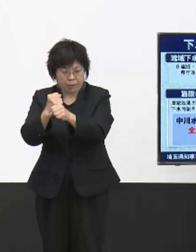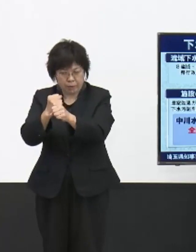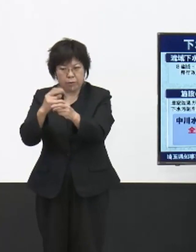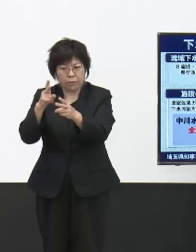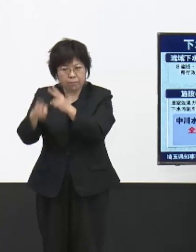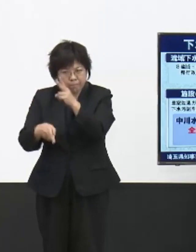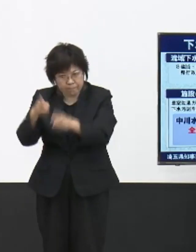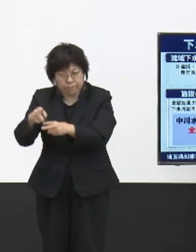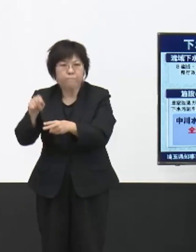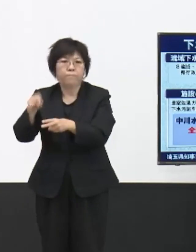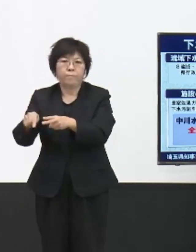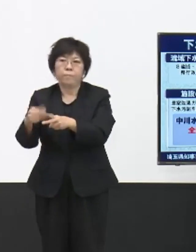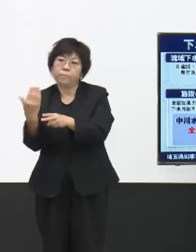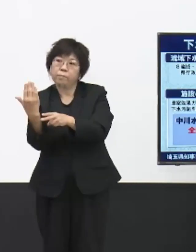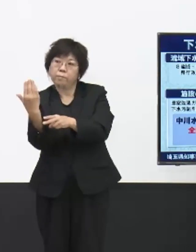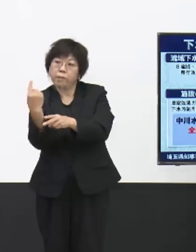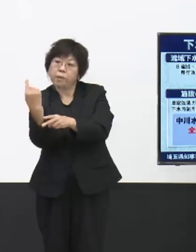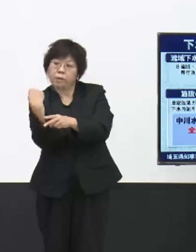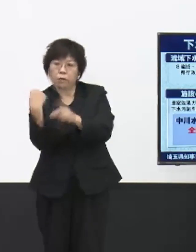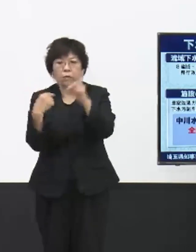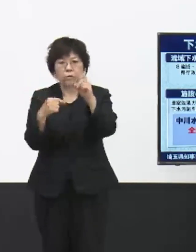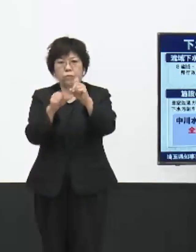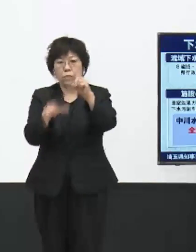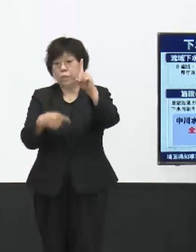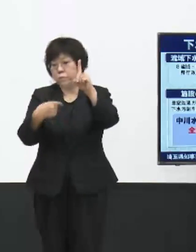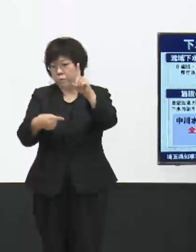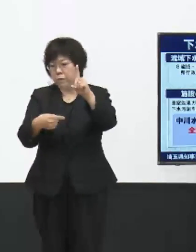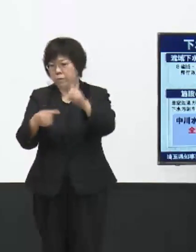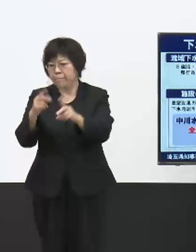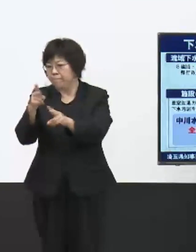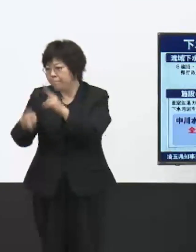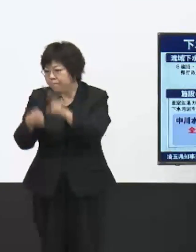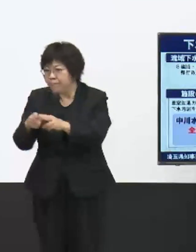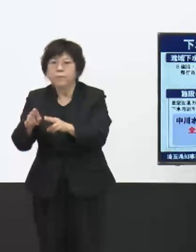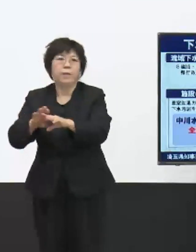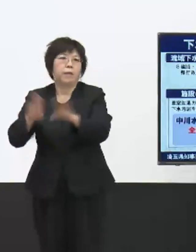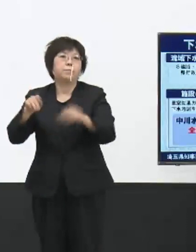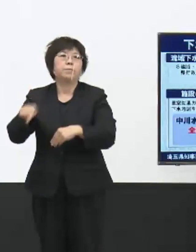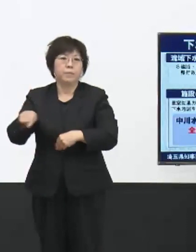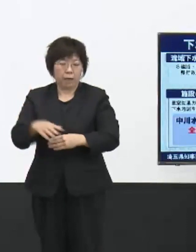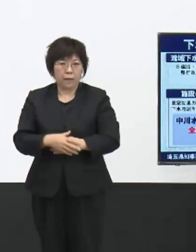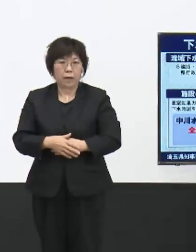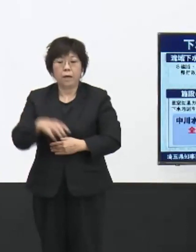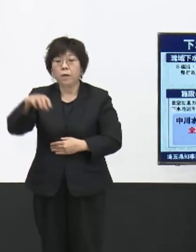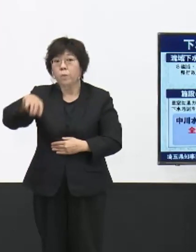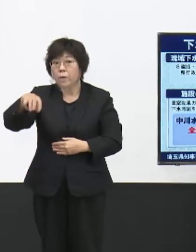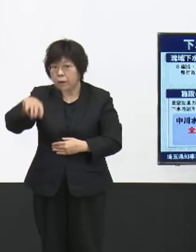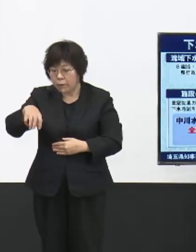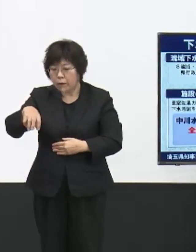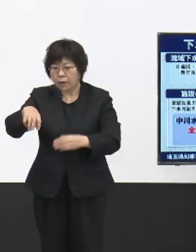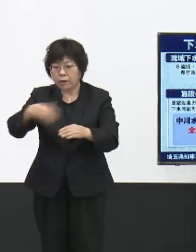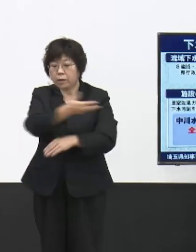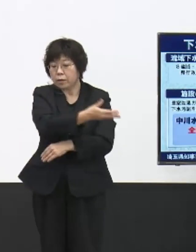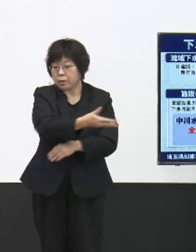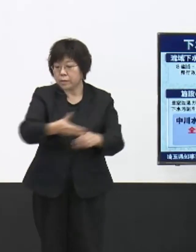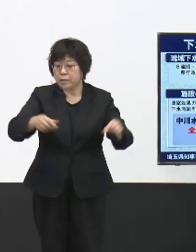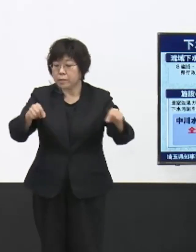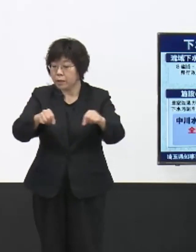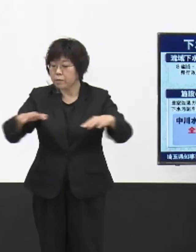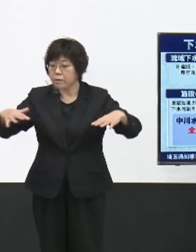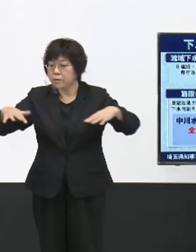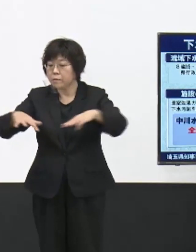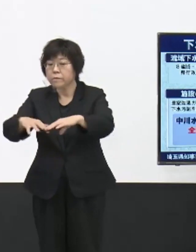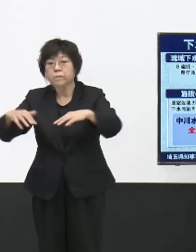1日より稼働を開始いたしました。ちなみにこの消化施設ですけれども、流域下水道では全